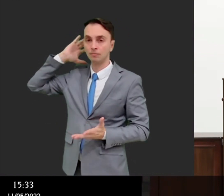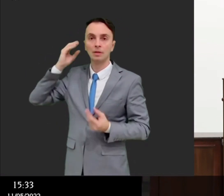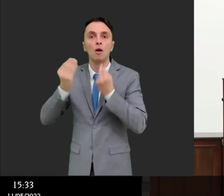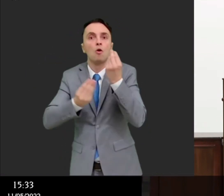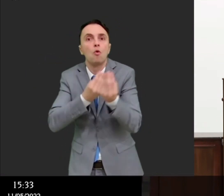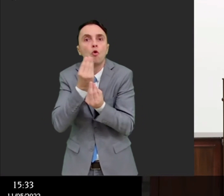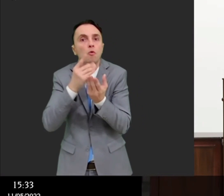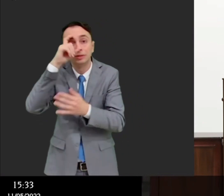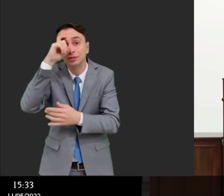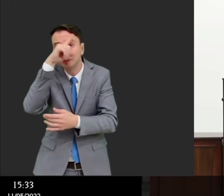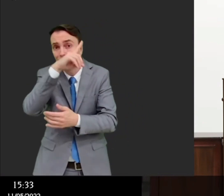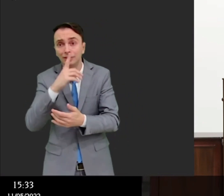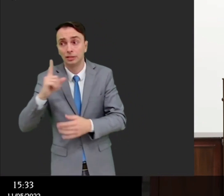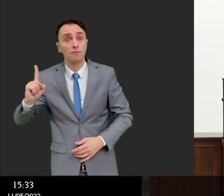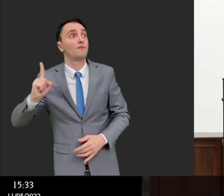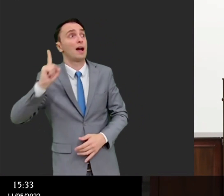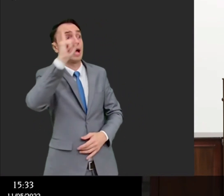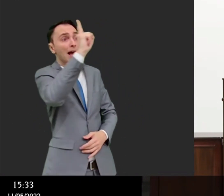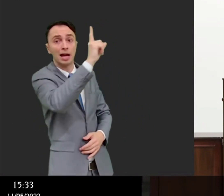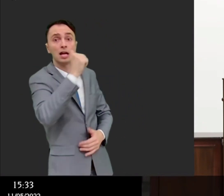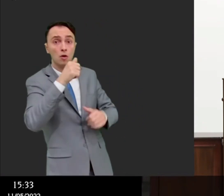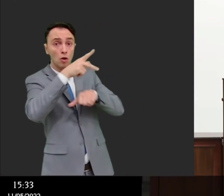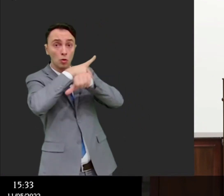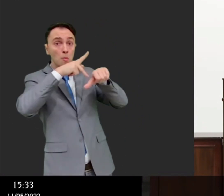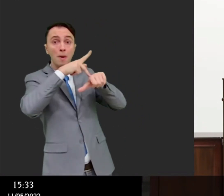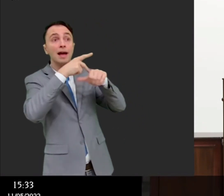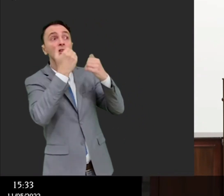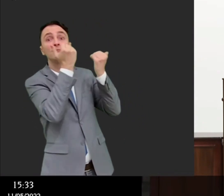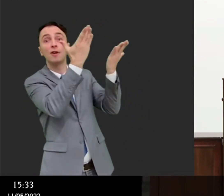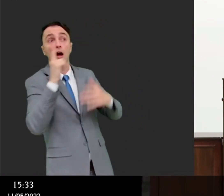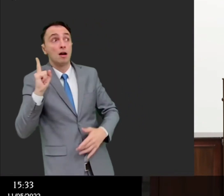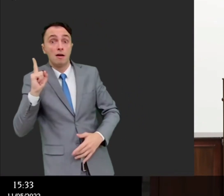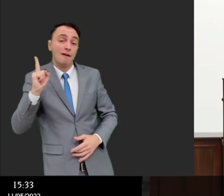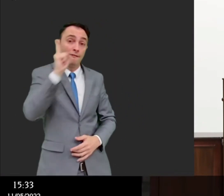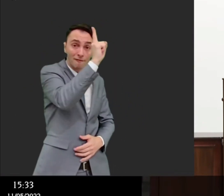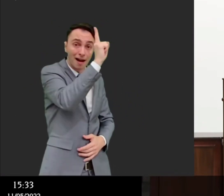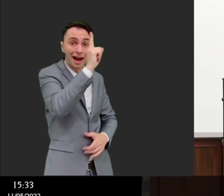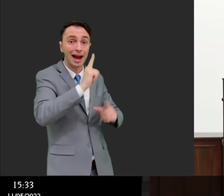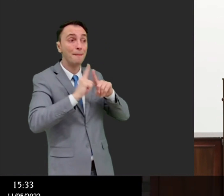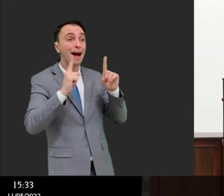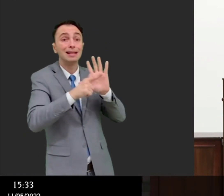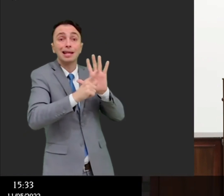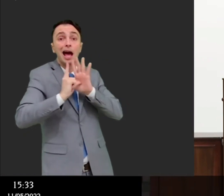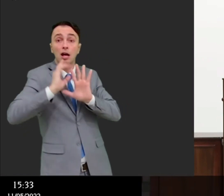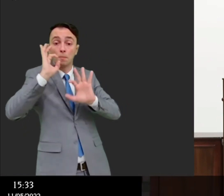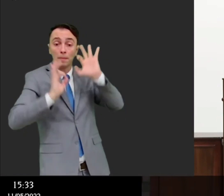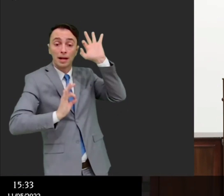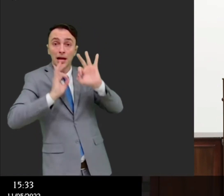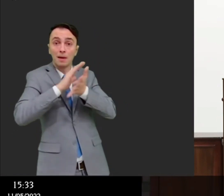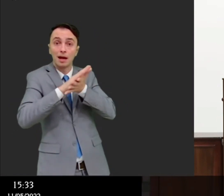amparo, sem nenhum pé para se firmar, e depois sofrem. Entenderam, irmão? E